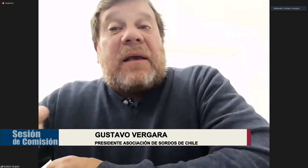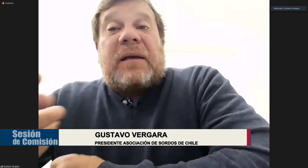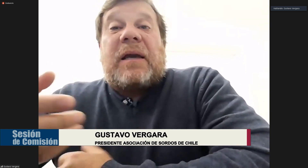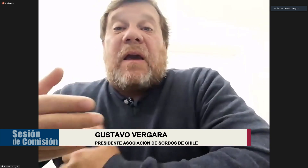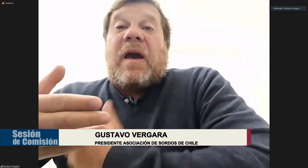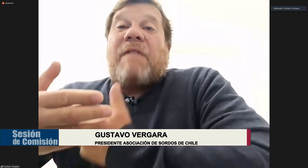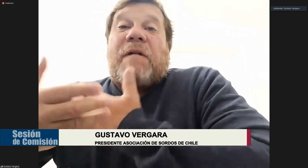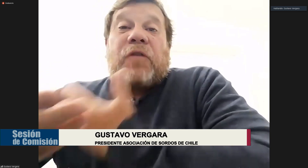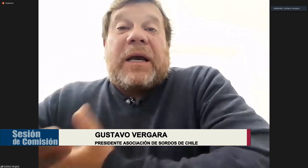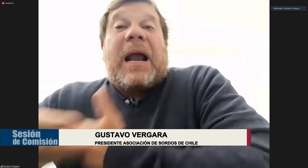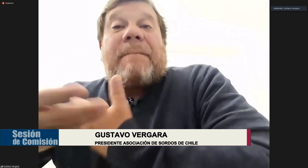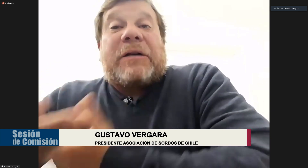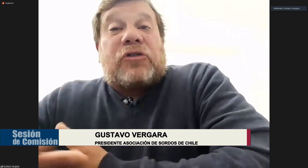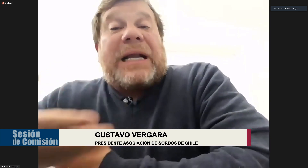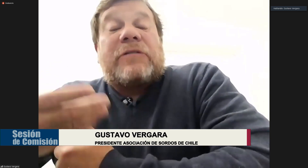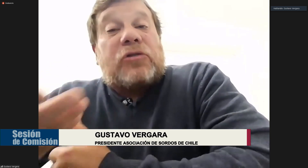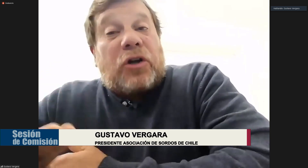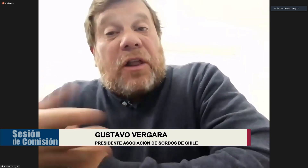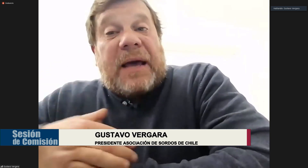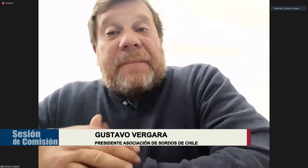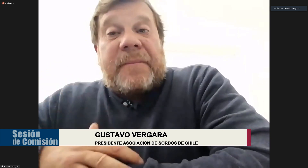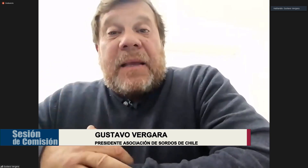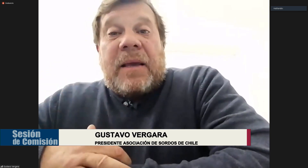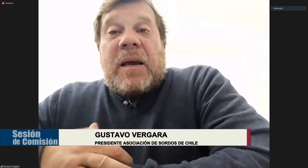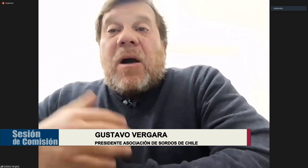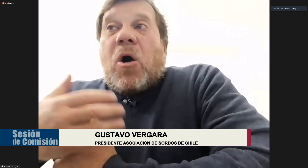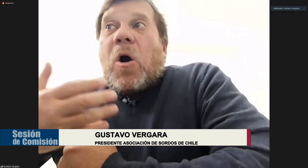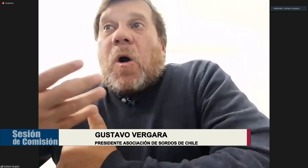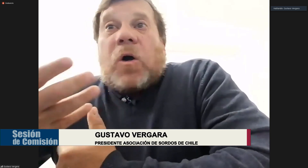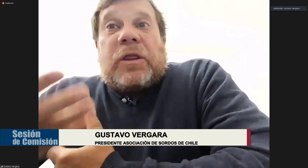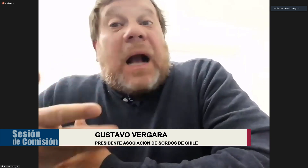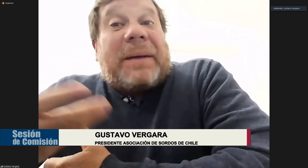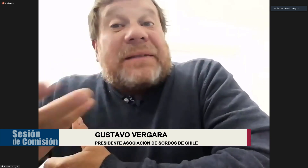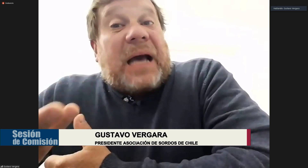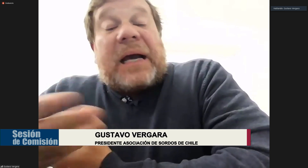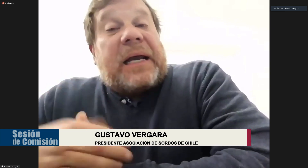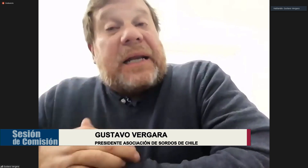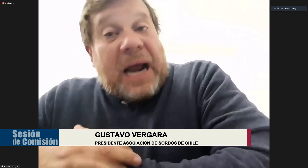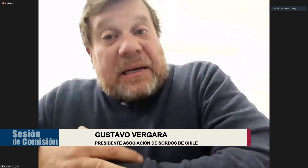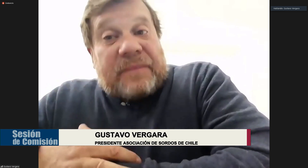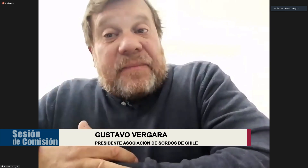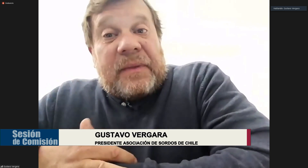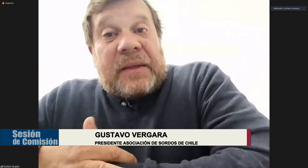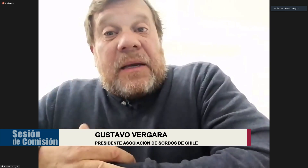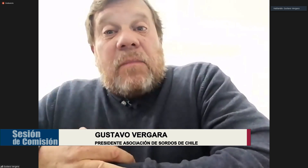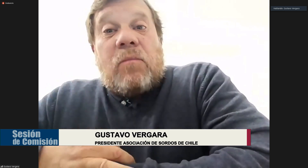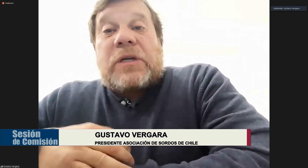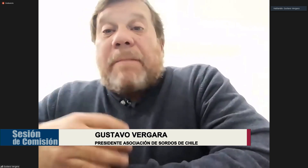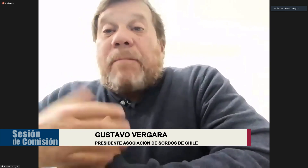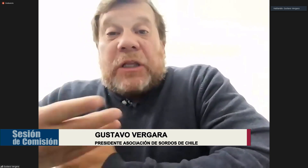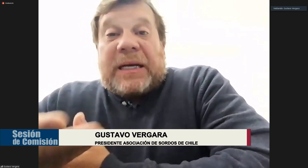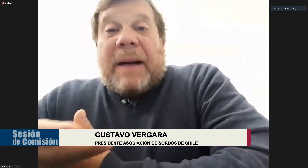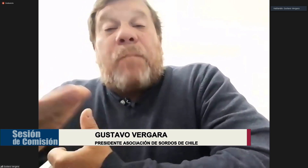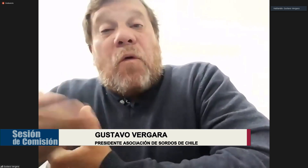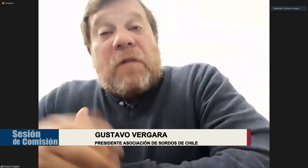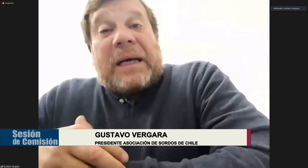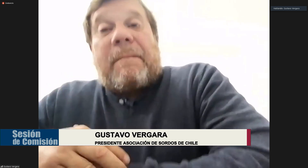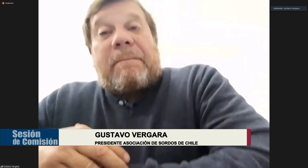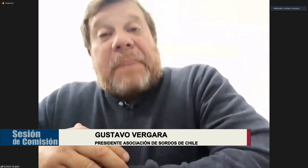que favorezcan a las personas sordas o con discapacidad en general, muchas políticas públicas también